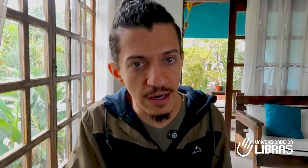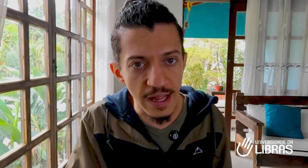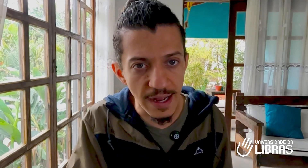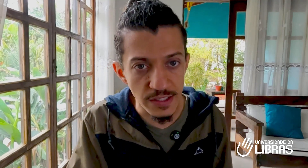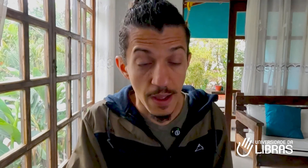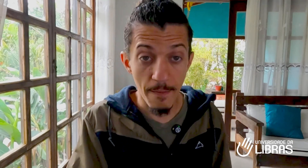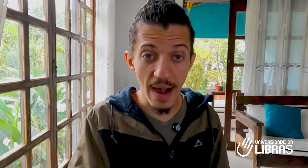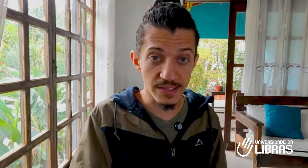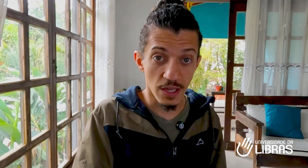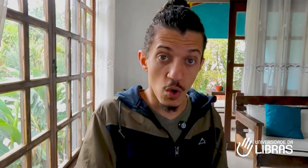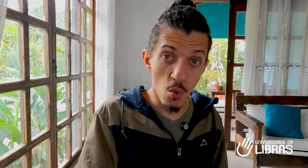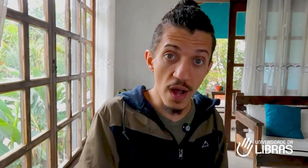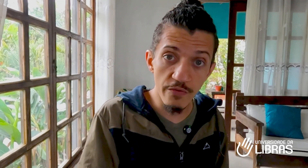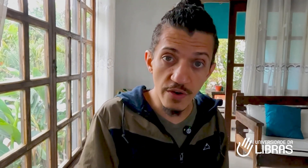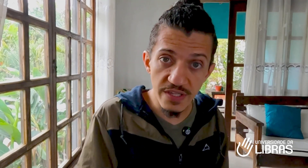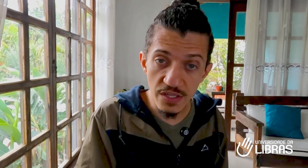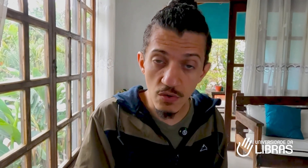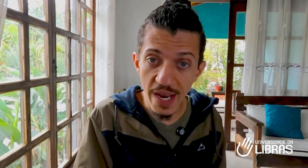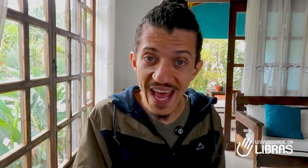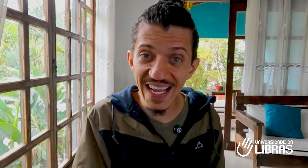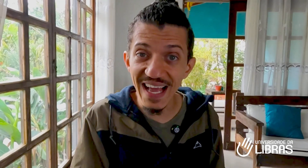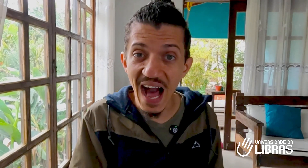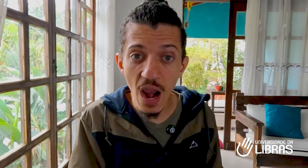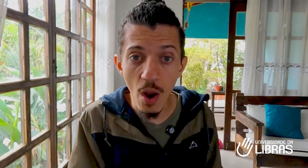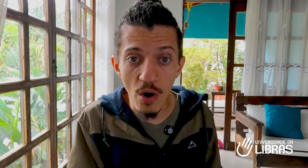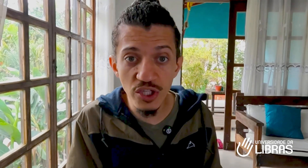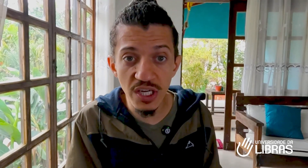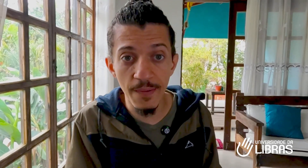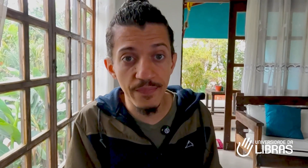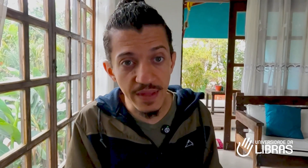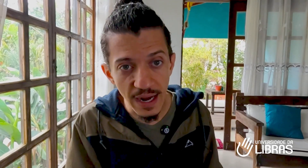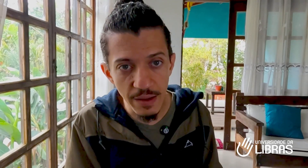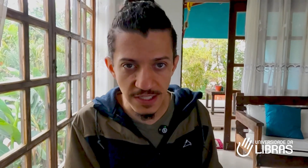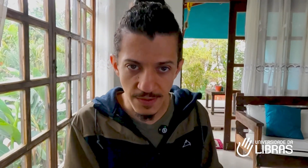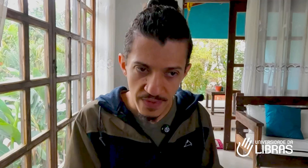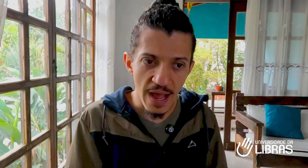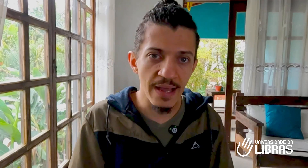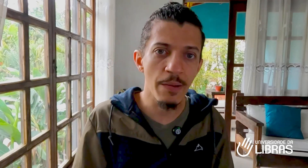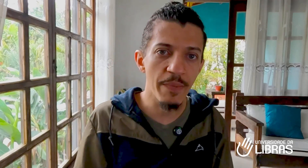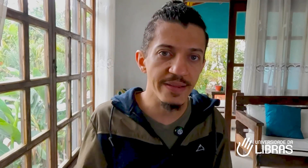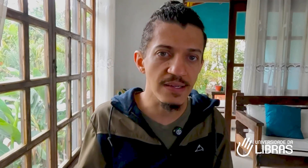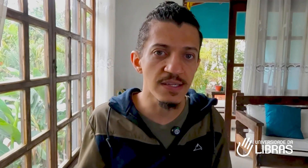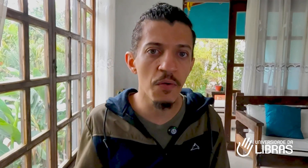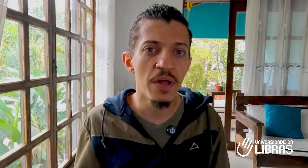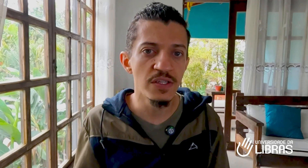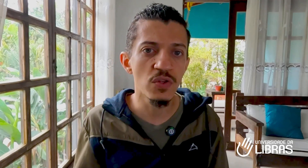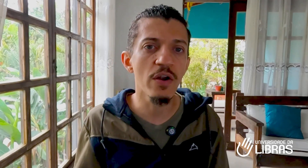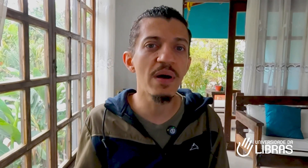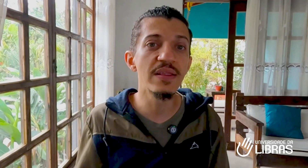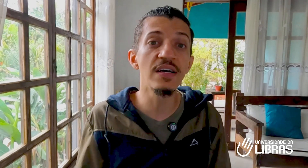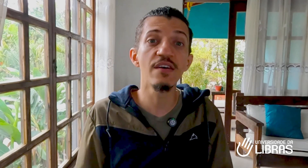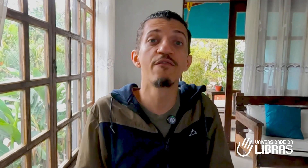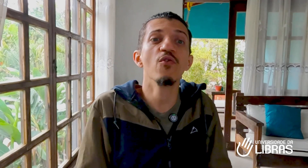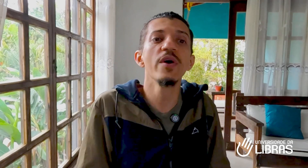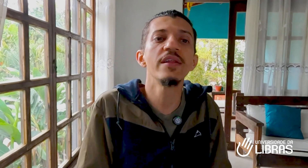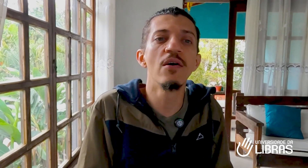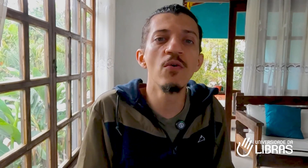naturalidade. Mas, quando você se conecta à lógica da Libras, a interpretação se torna uma dança fluida, onde